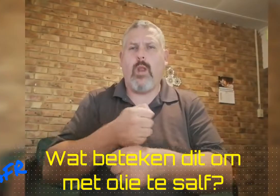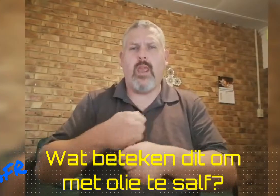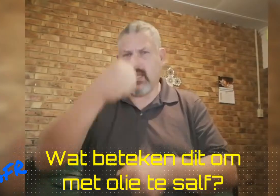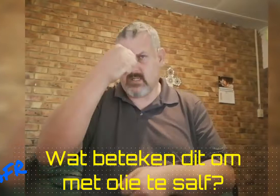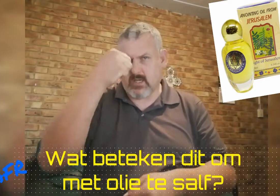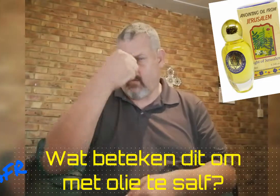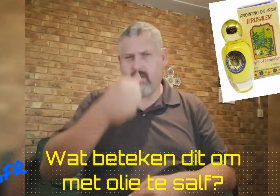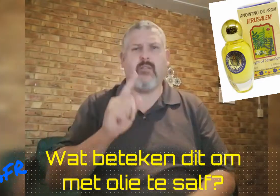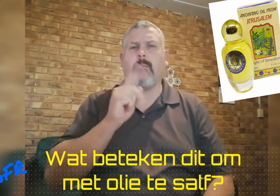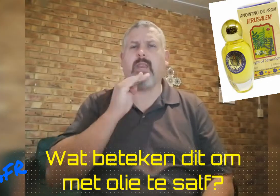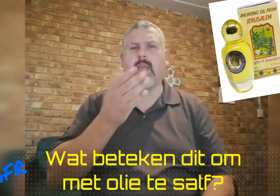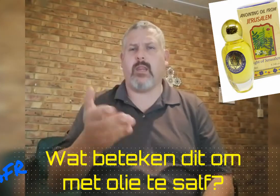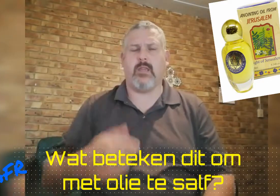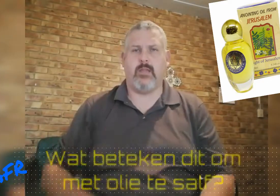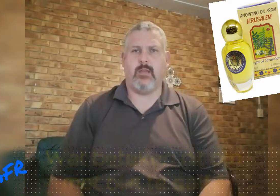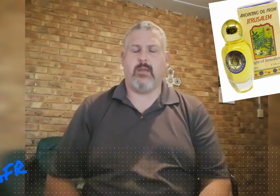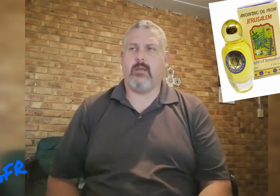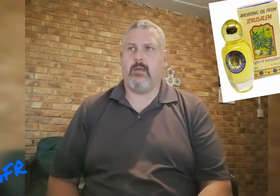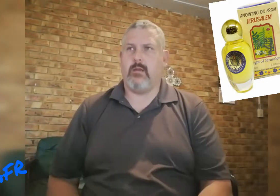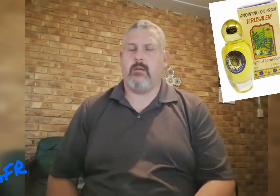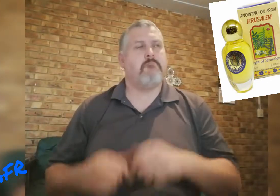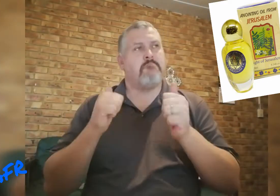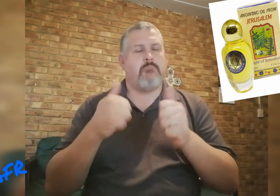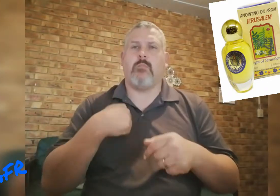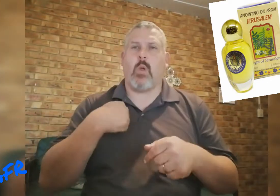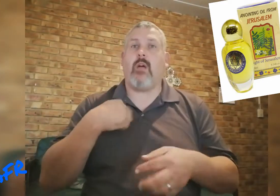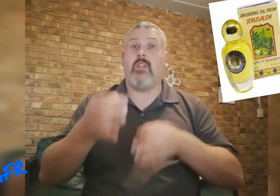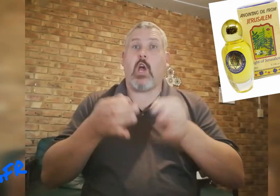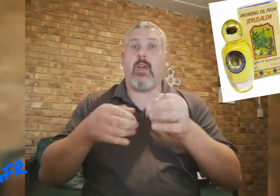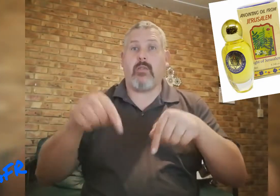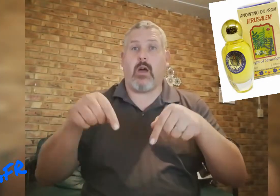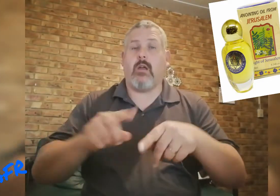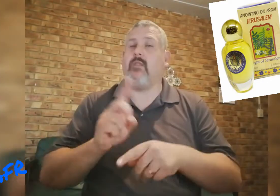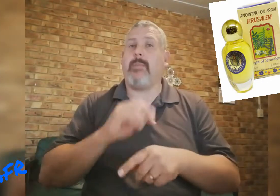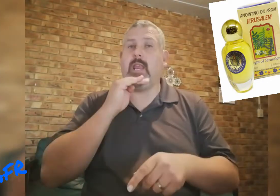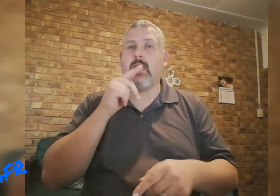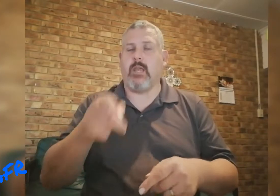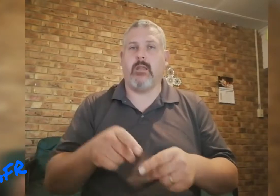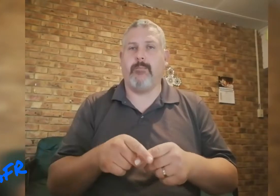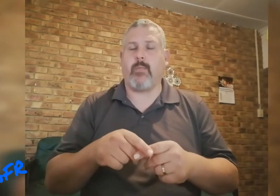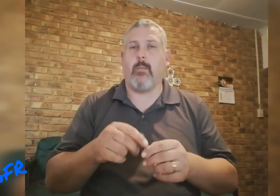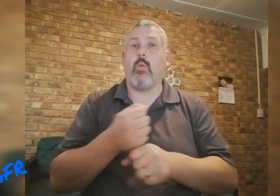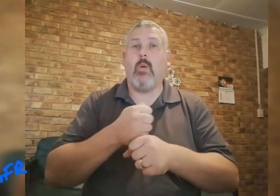Oor die self, beteken dit? Dan gaan verduidelik vandag wat beteken dit met oor